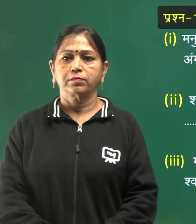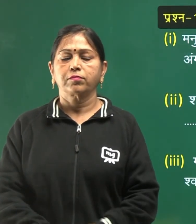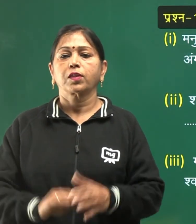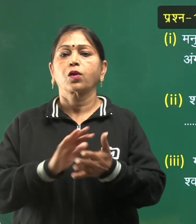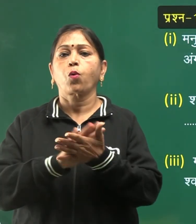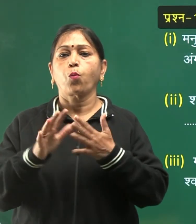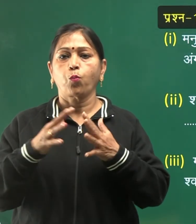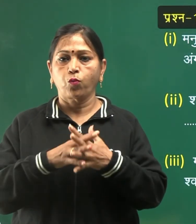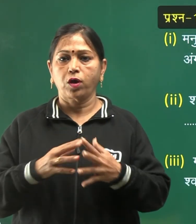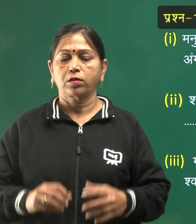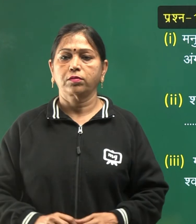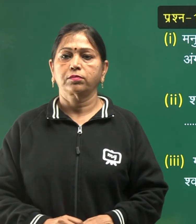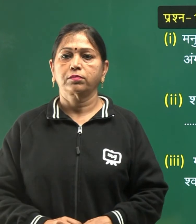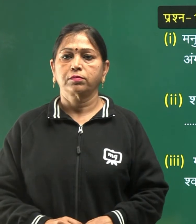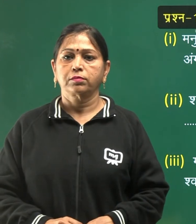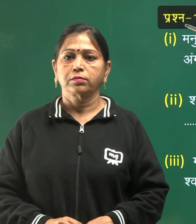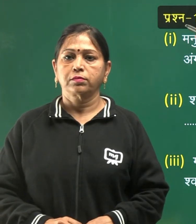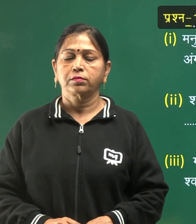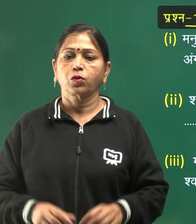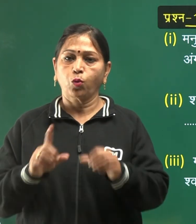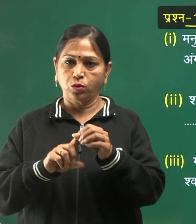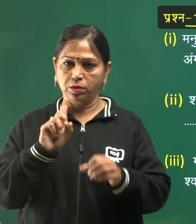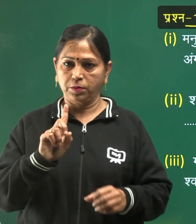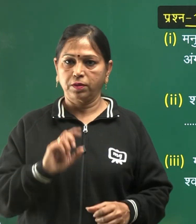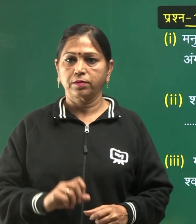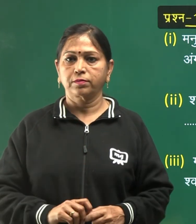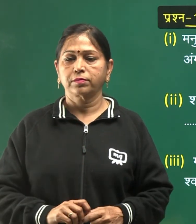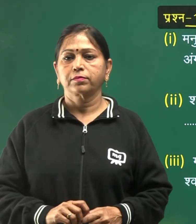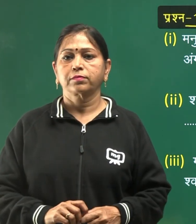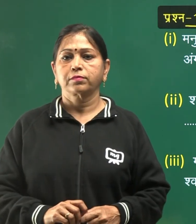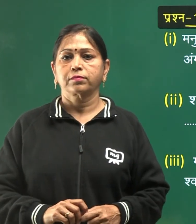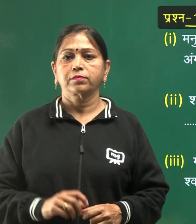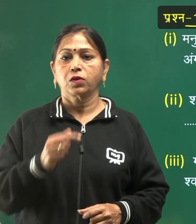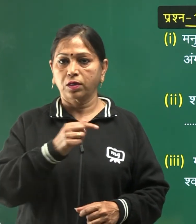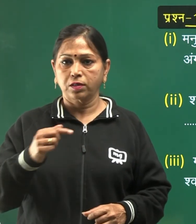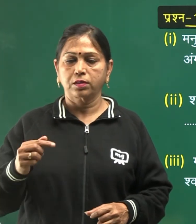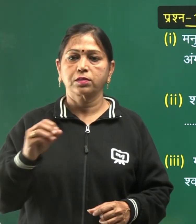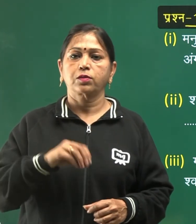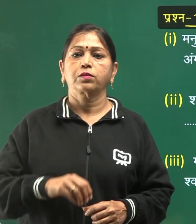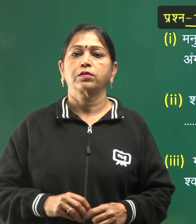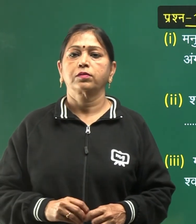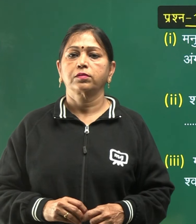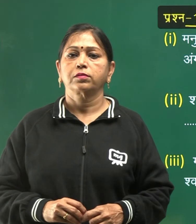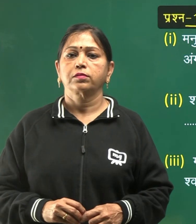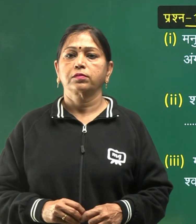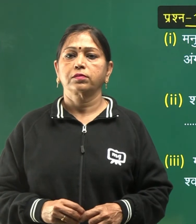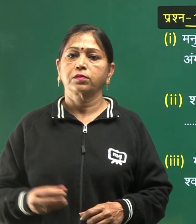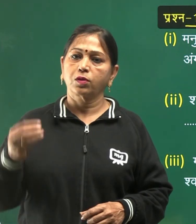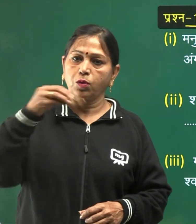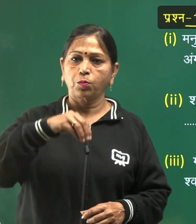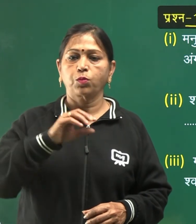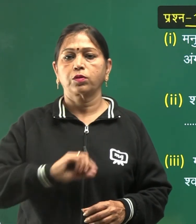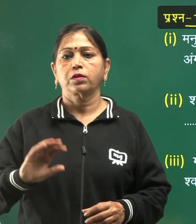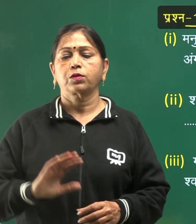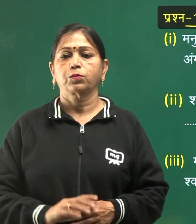गृह कार्य प्रश्न 1, रिक्त स्थानों की पूर्ति